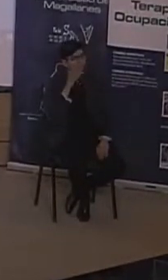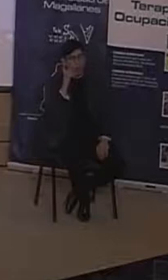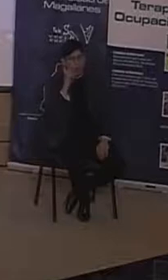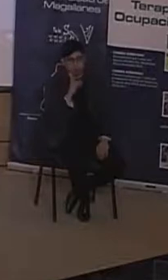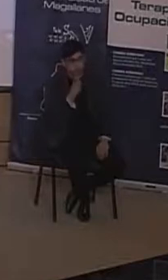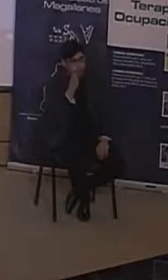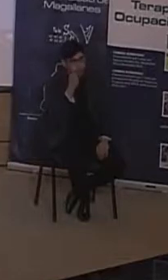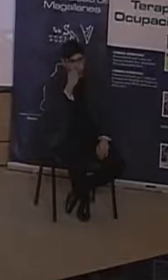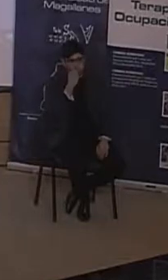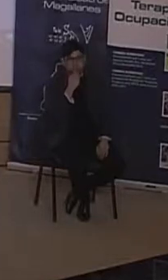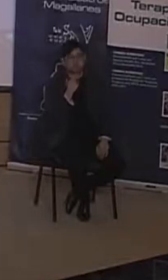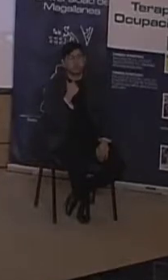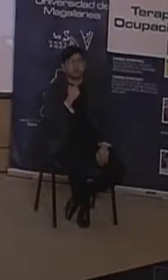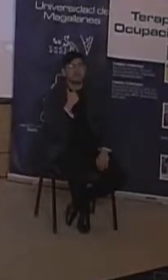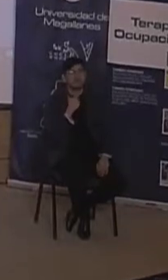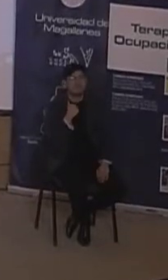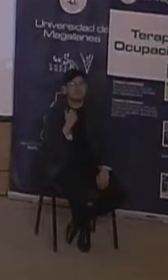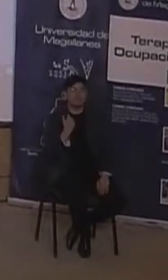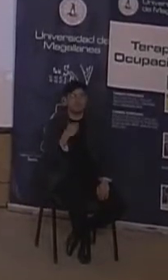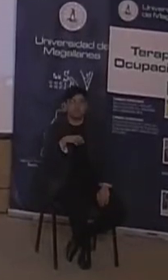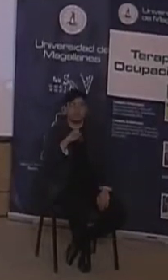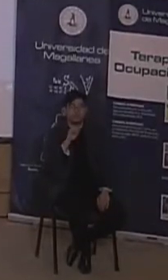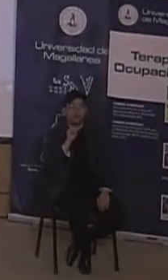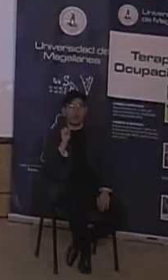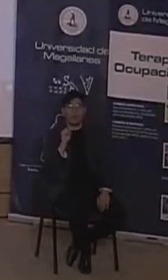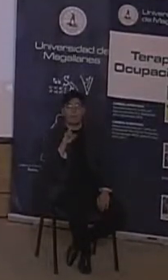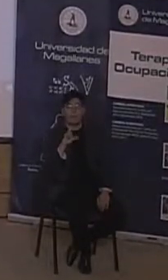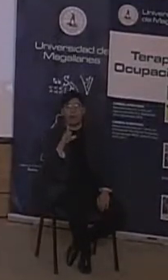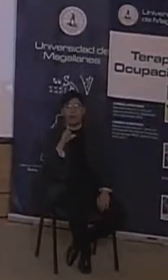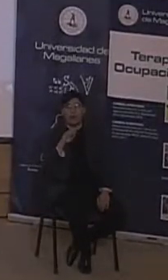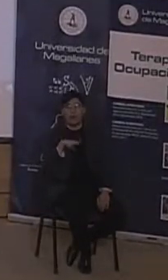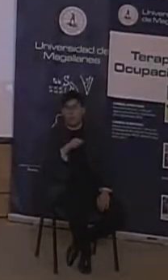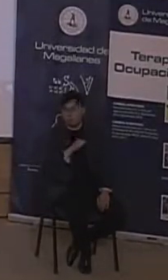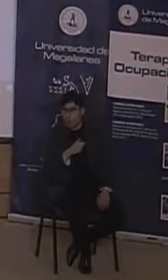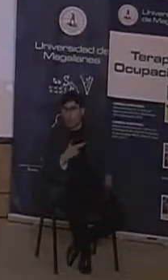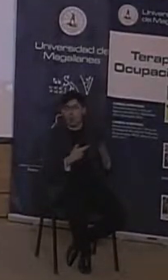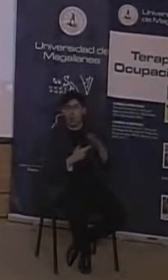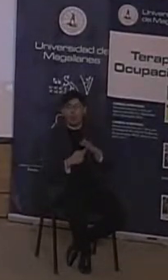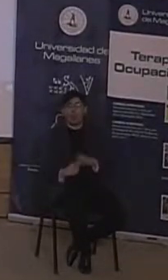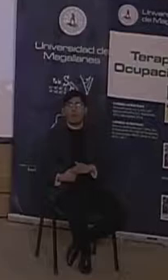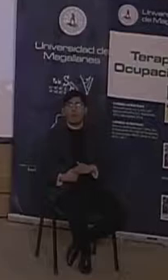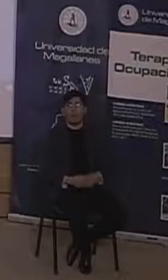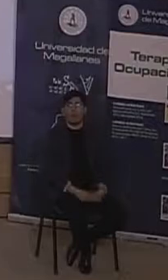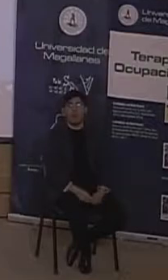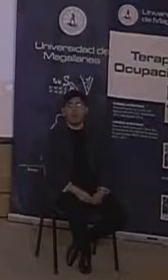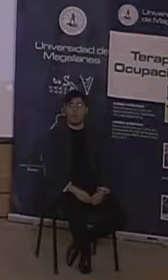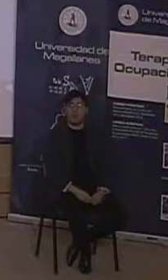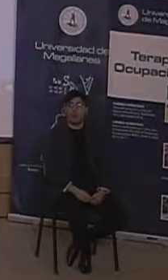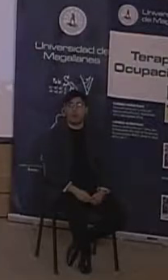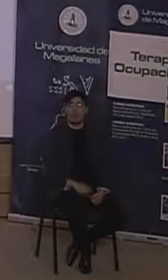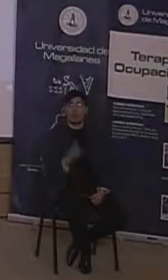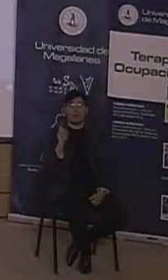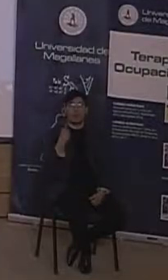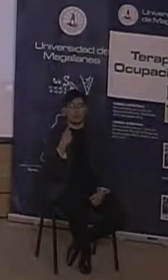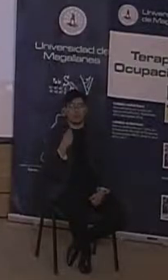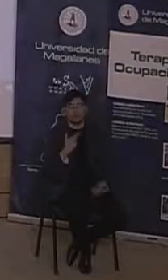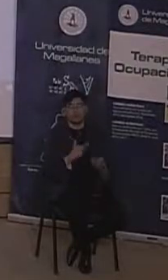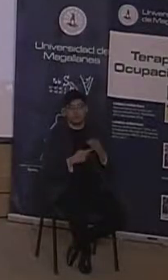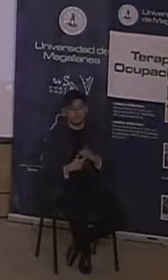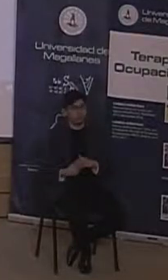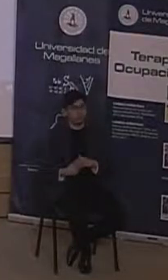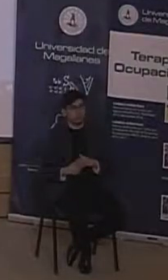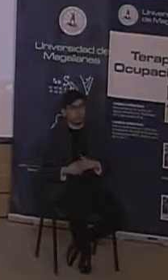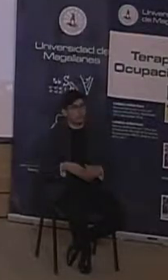paulina bravo guzmán nos dice la discrimina la discriminación eso es lo que se sufre no la discapacidad